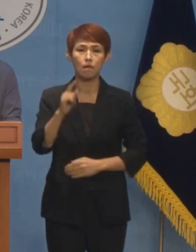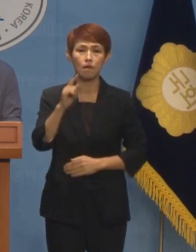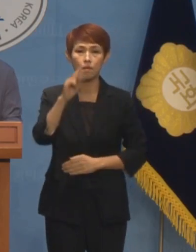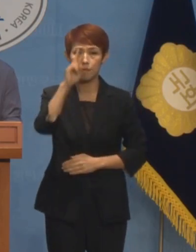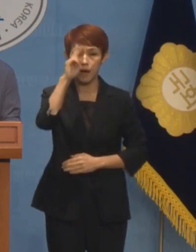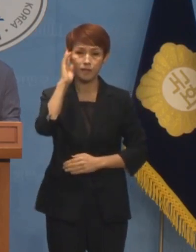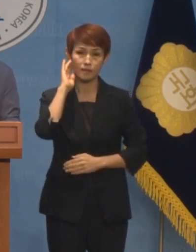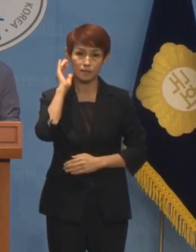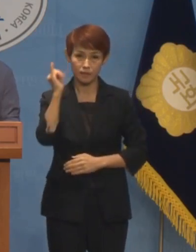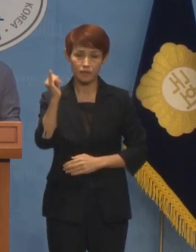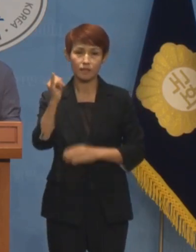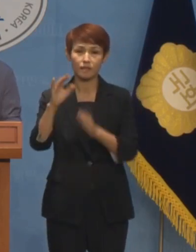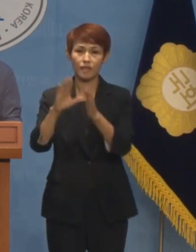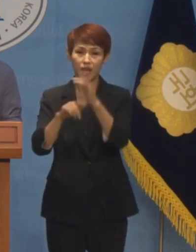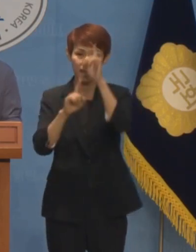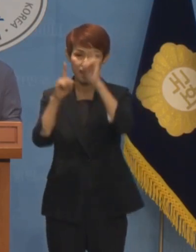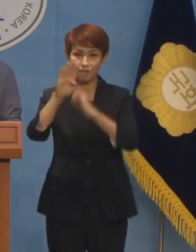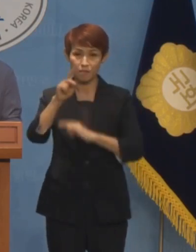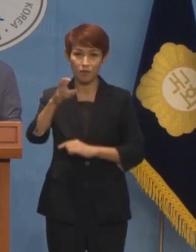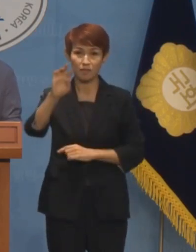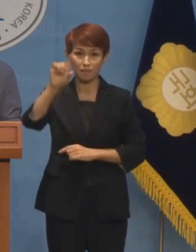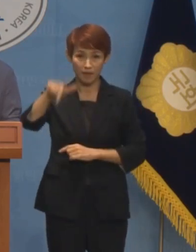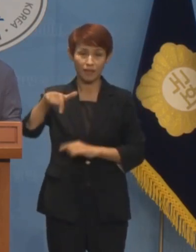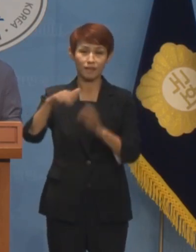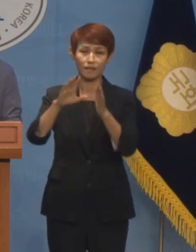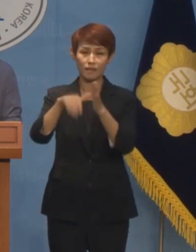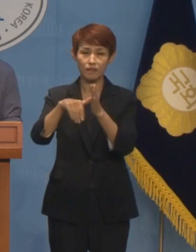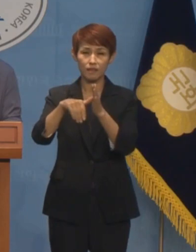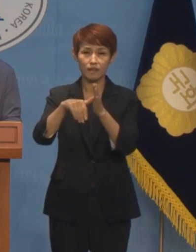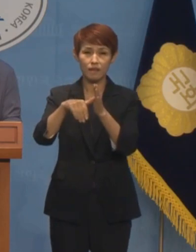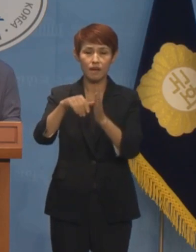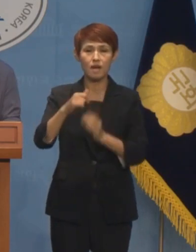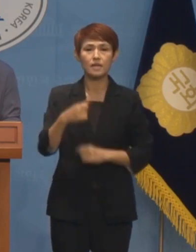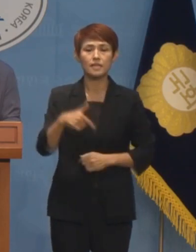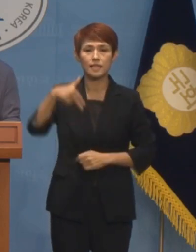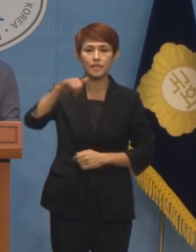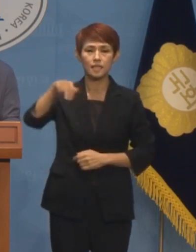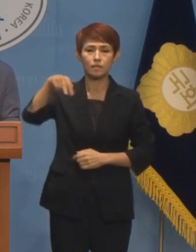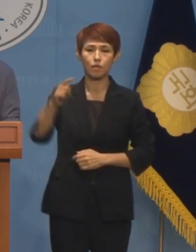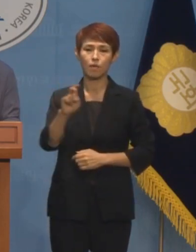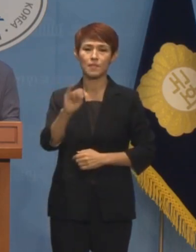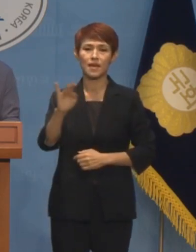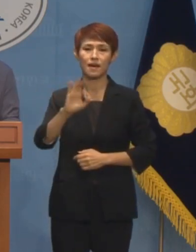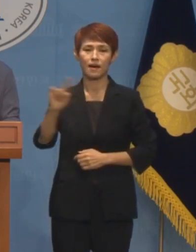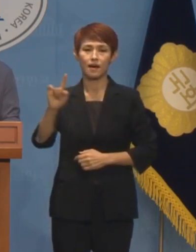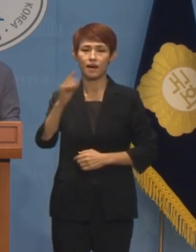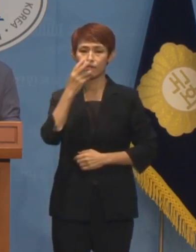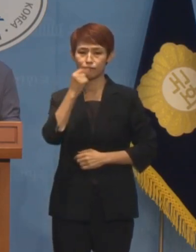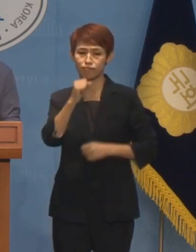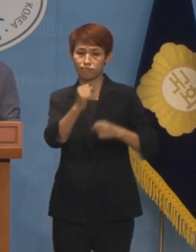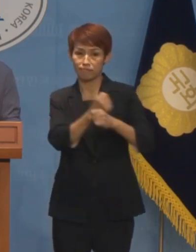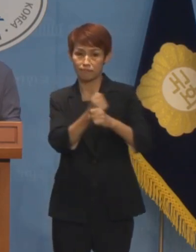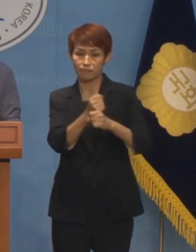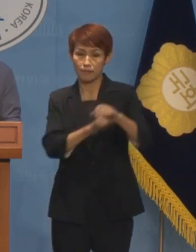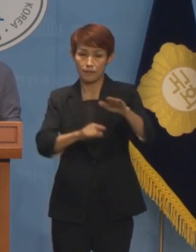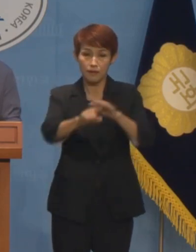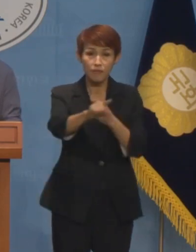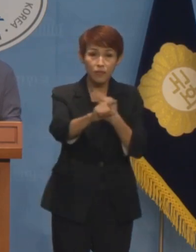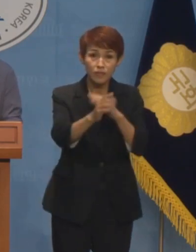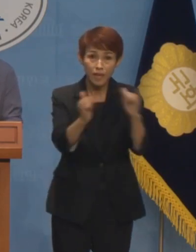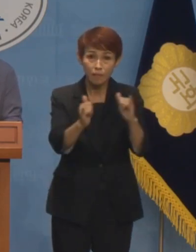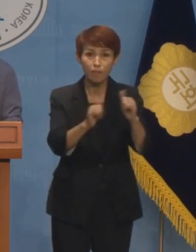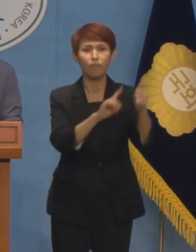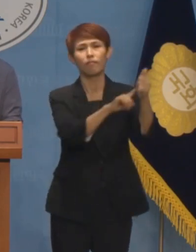시절 한일 군사정보 보호협정 이른바 지소미아 밀실 추진에 앞장섰던 자이기도